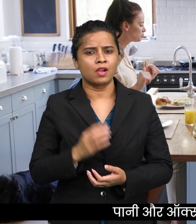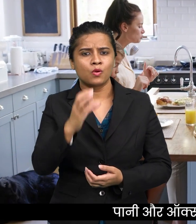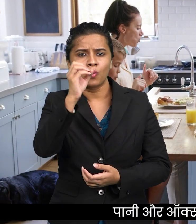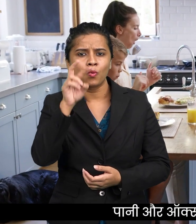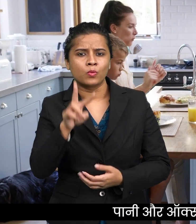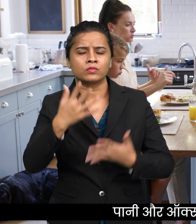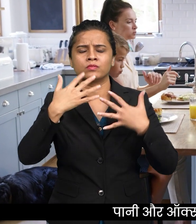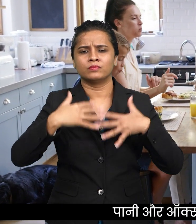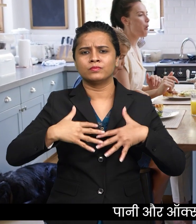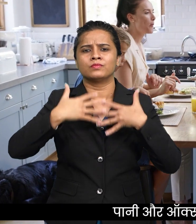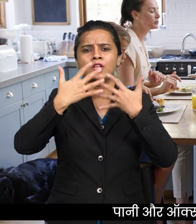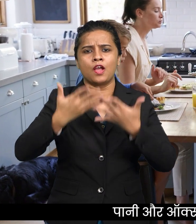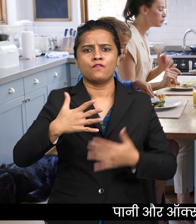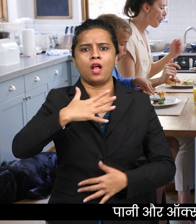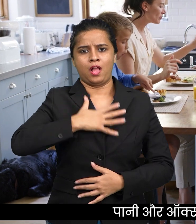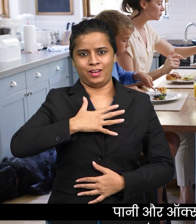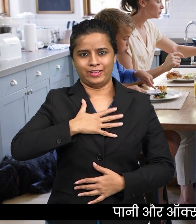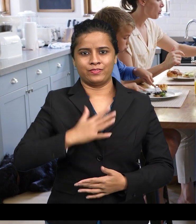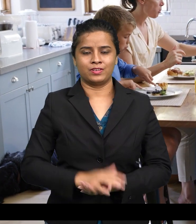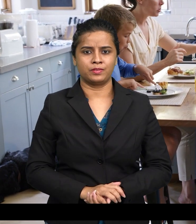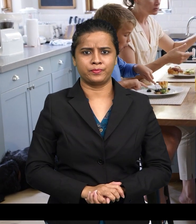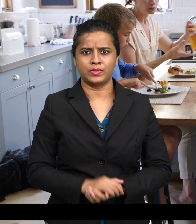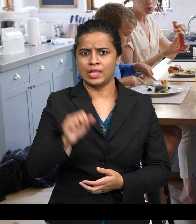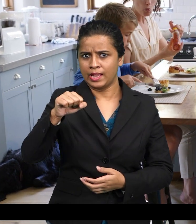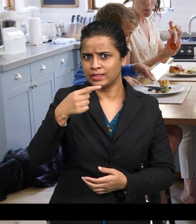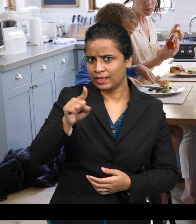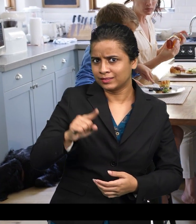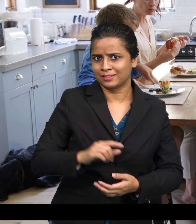और ऑक्सीजन की आवश्यकता होती है।